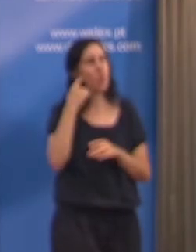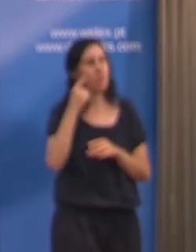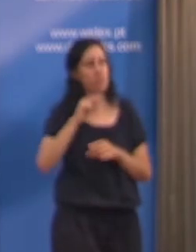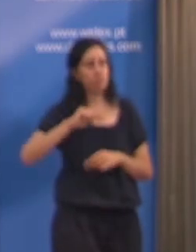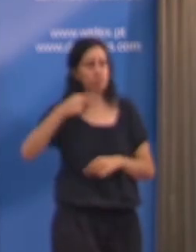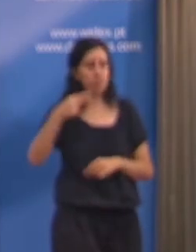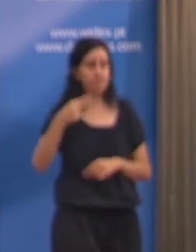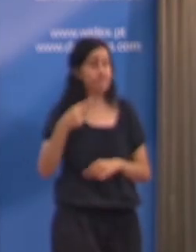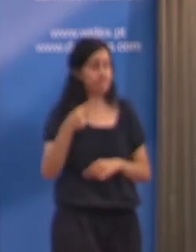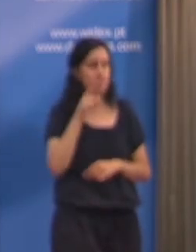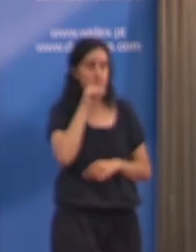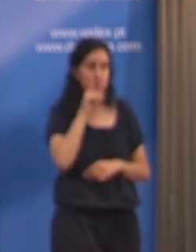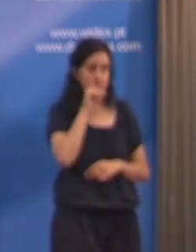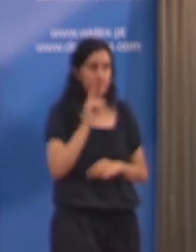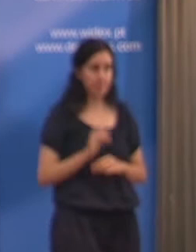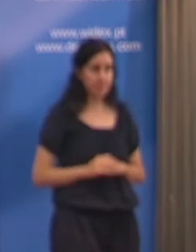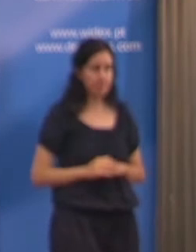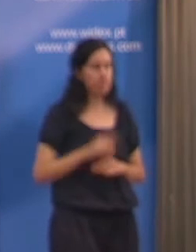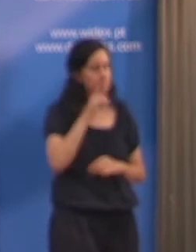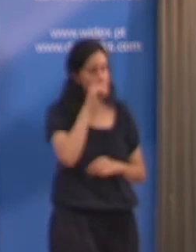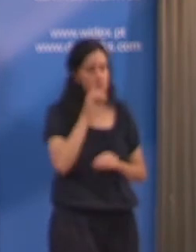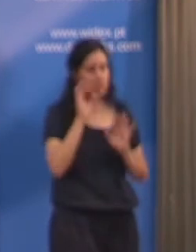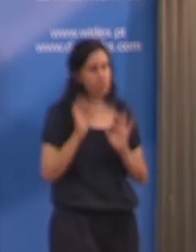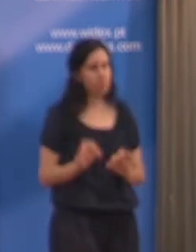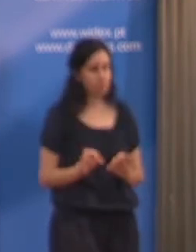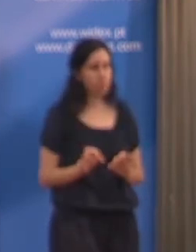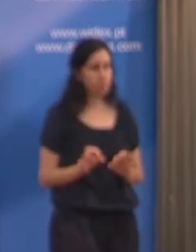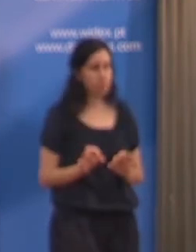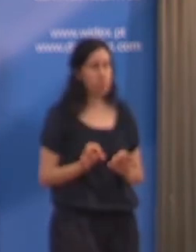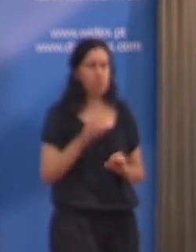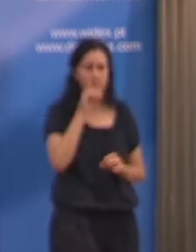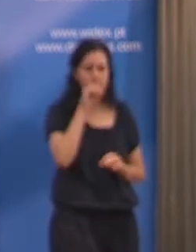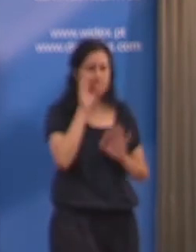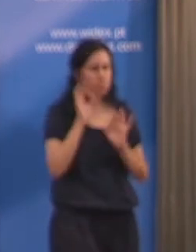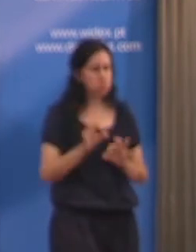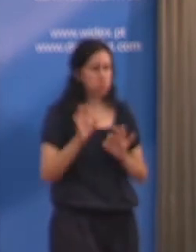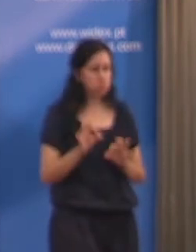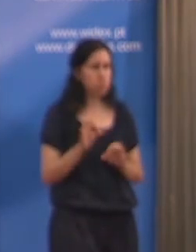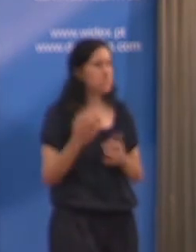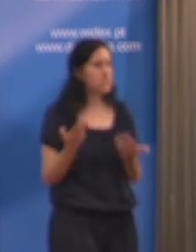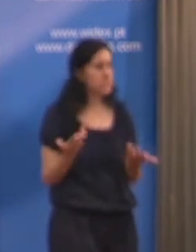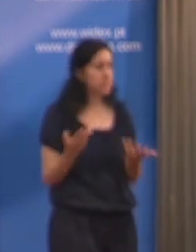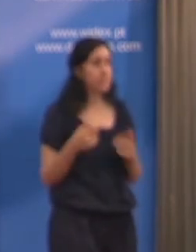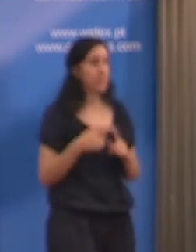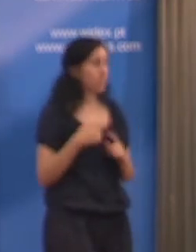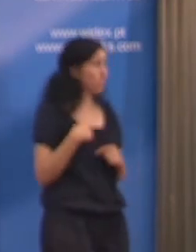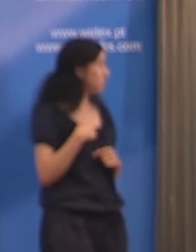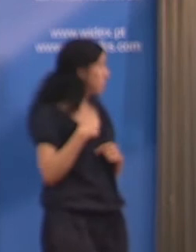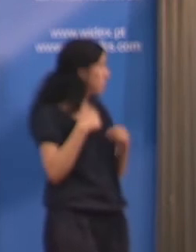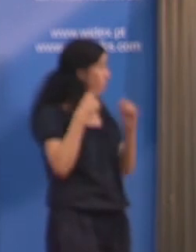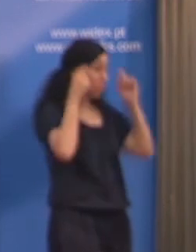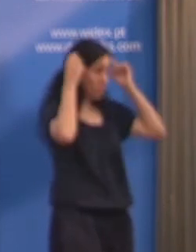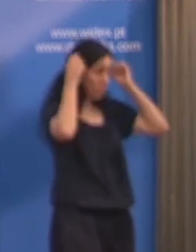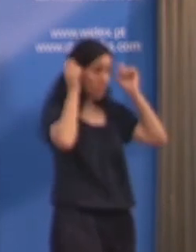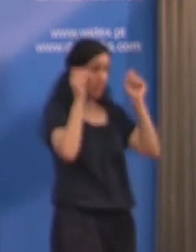ouvinte. Isto é mentira. Totalmente mentira. E é tão mentira quanto isto. Se eu tirar estas